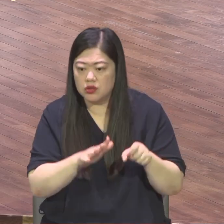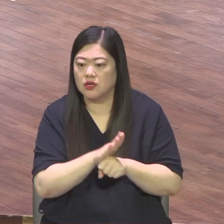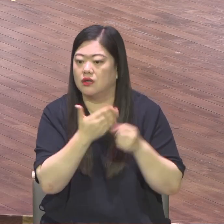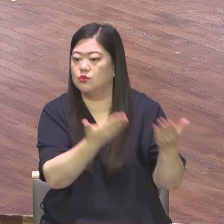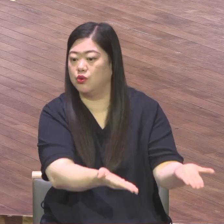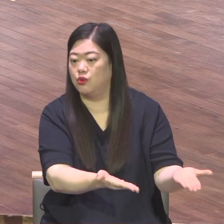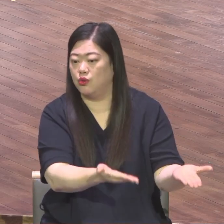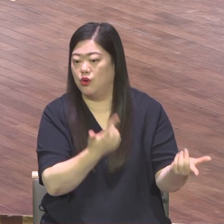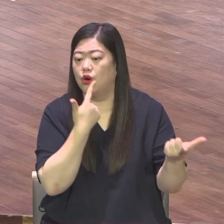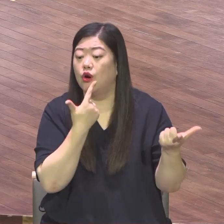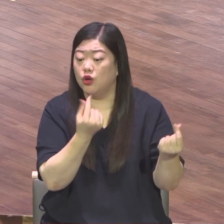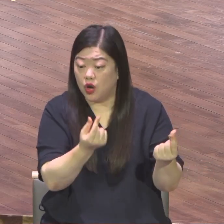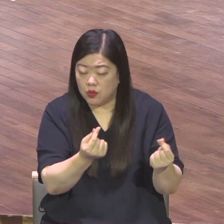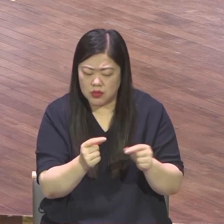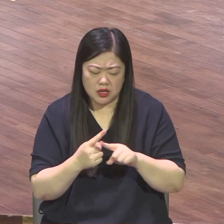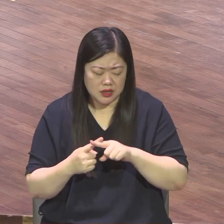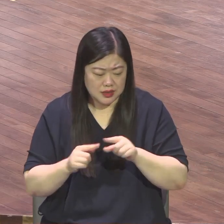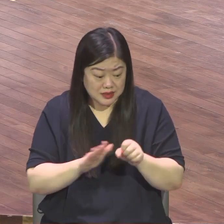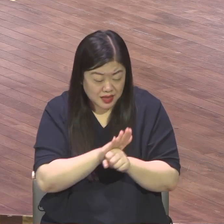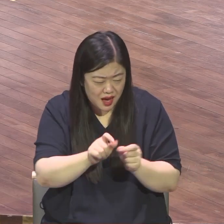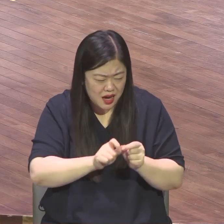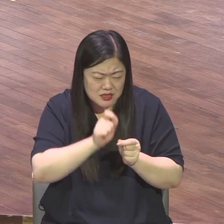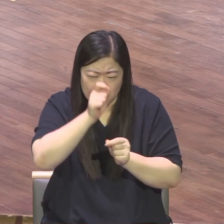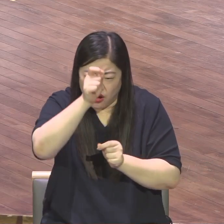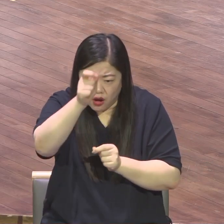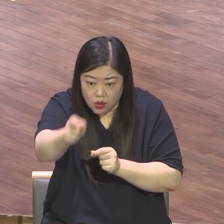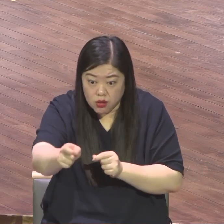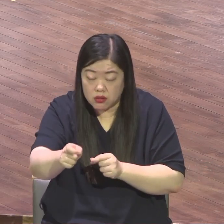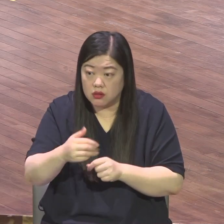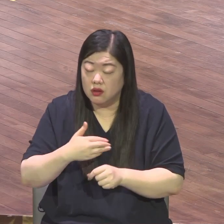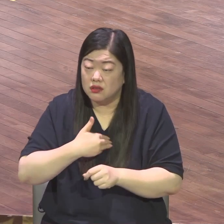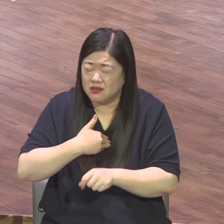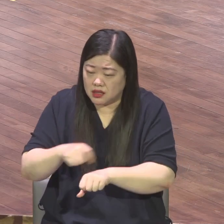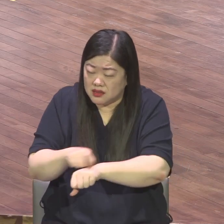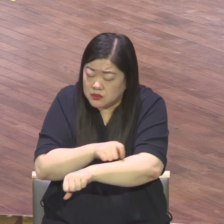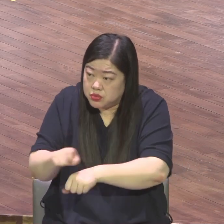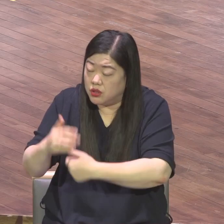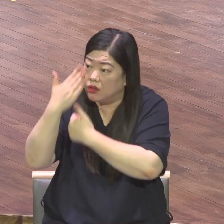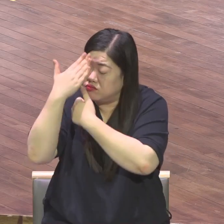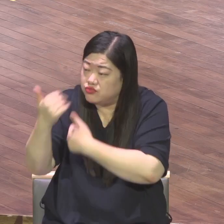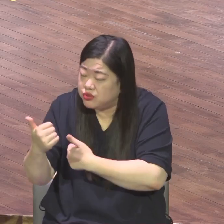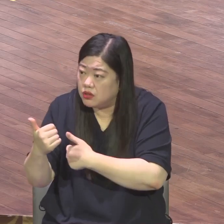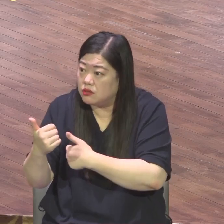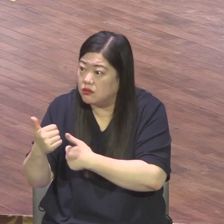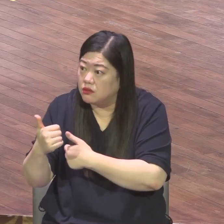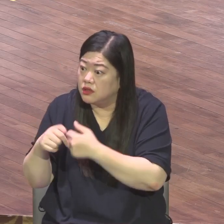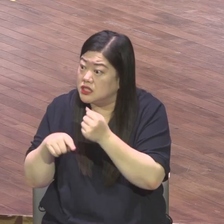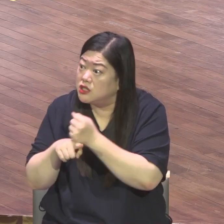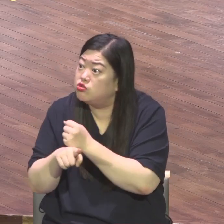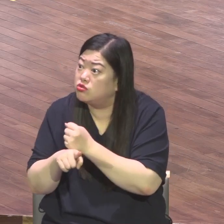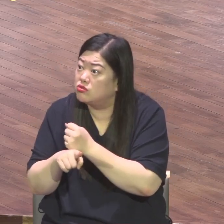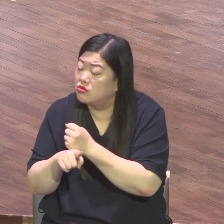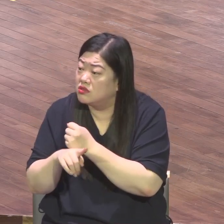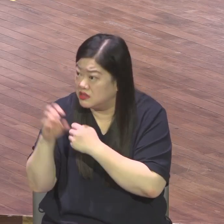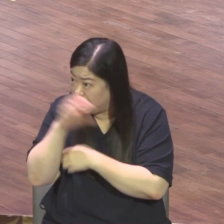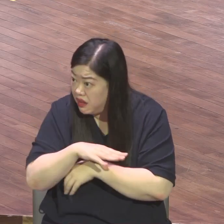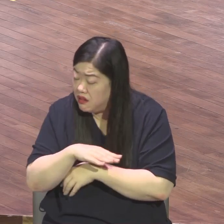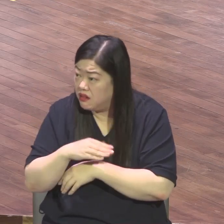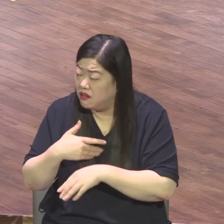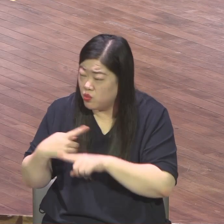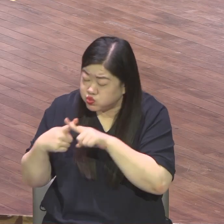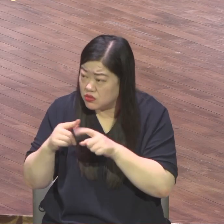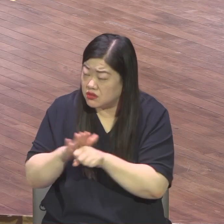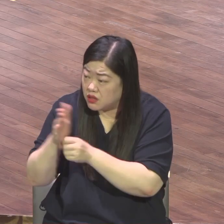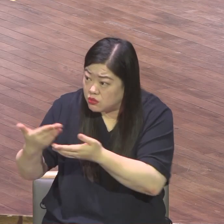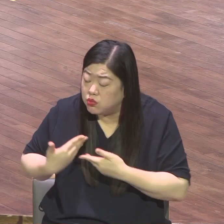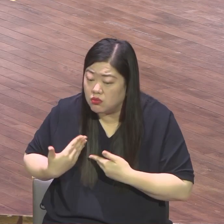놀라운 사랑이 영원하기 때문에 하나님의 사람이 영원하기 때문에 그 하나님께 감사하라.